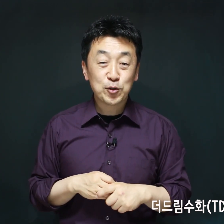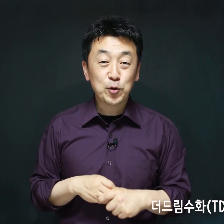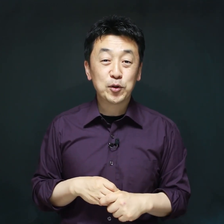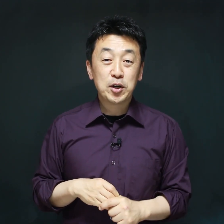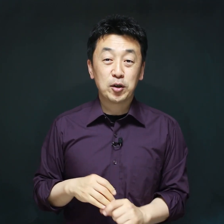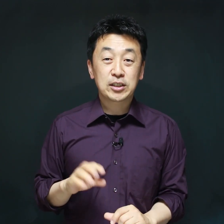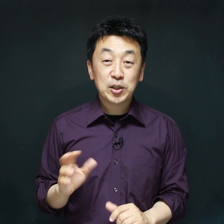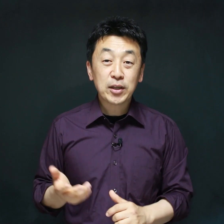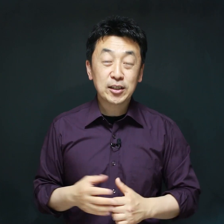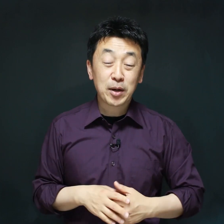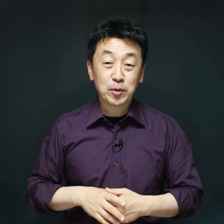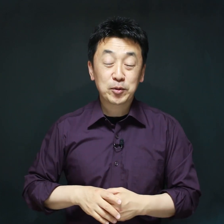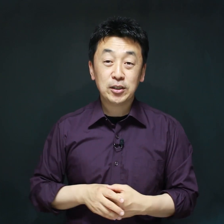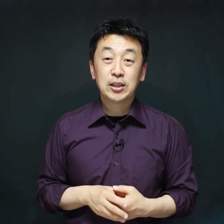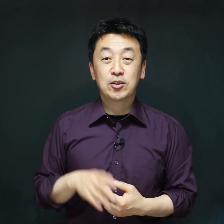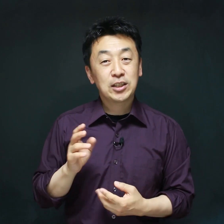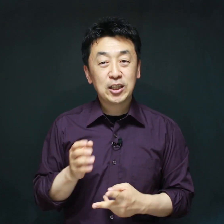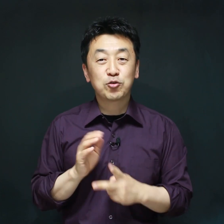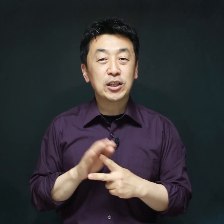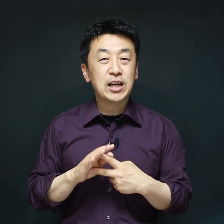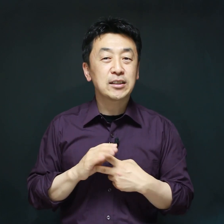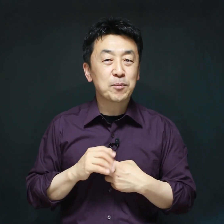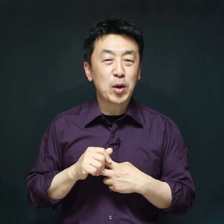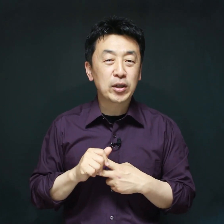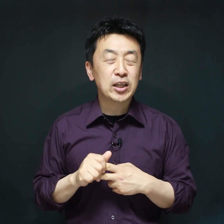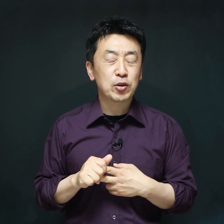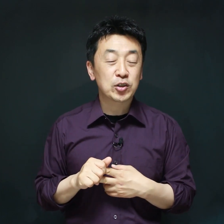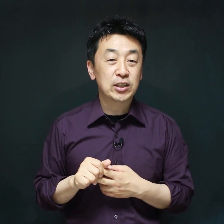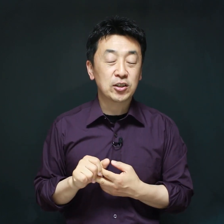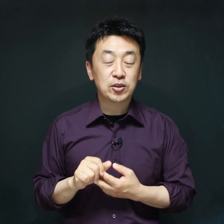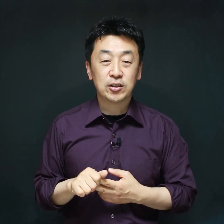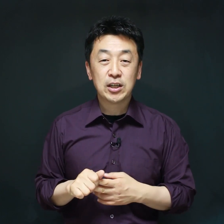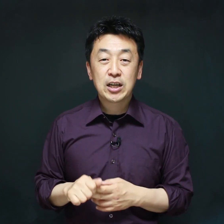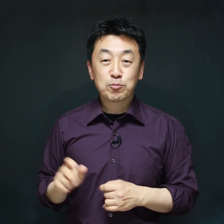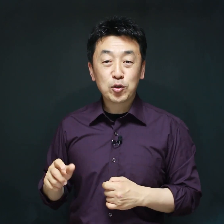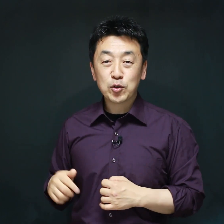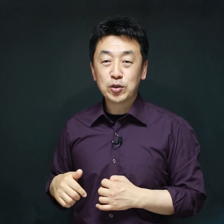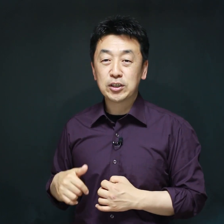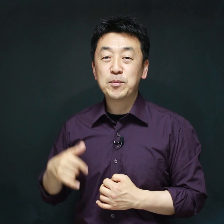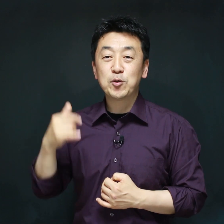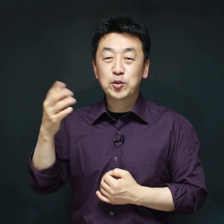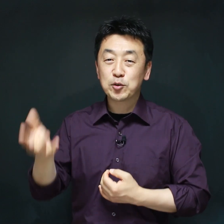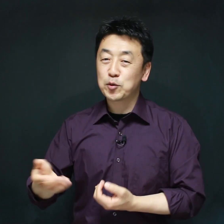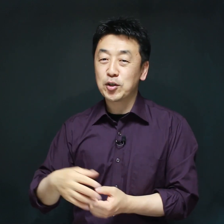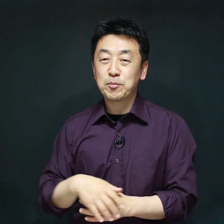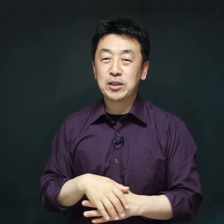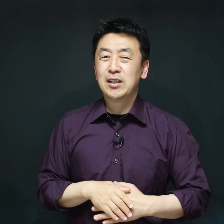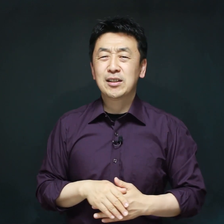이해했냐로 치환하는 방법들, 그러니까 이 두 가지가 항상 병행이 되어져야 되는 거죠. 그러니까 무조건 의미론적으로 통역합니다,